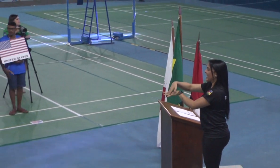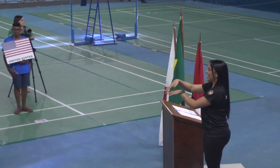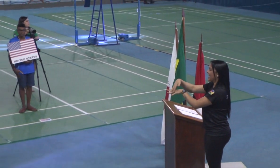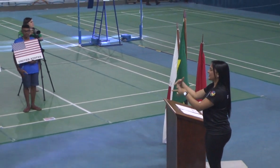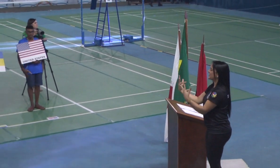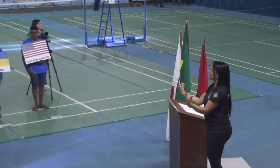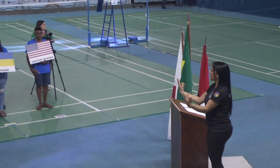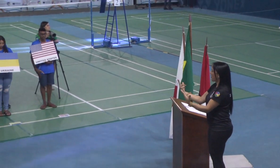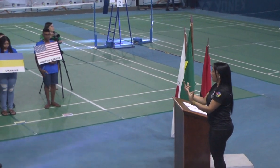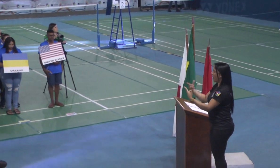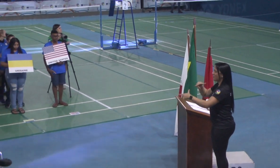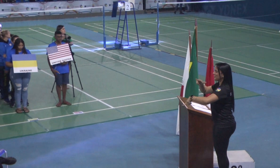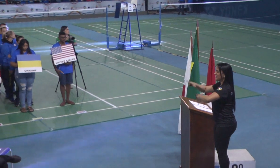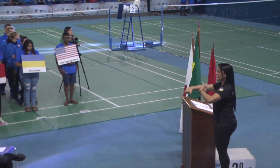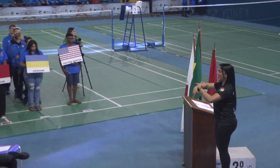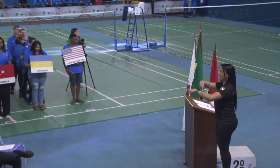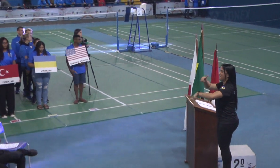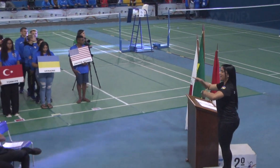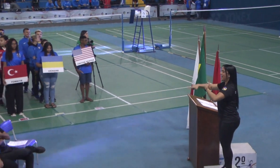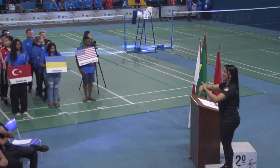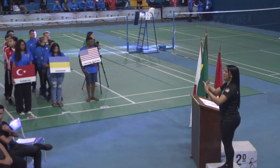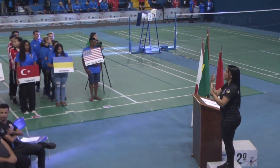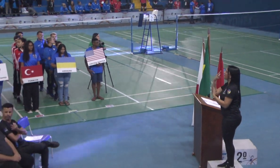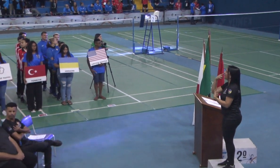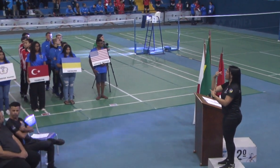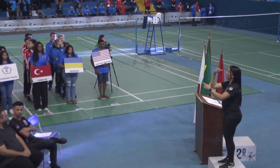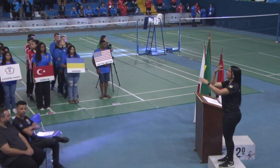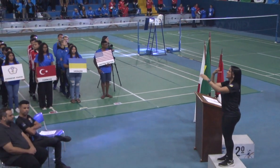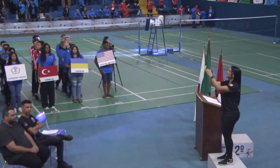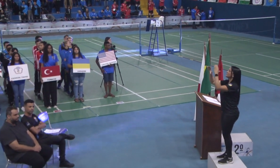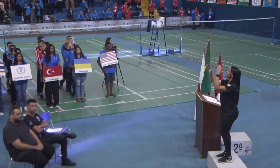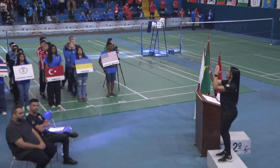Minas aí, né, sempre no cenário do badminton de surdos?